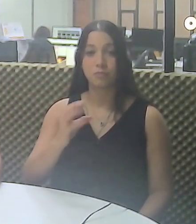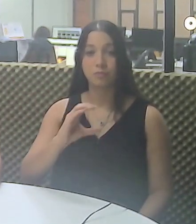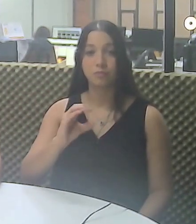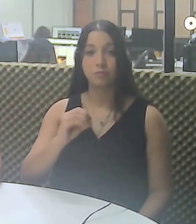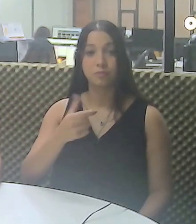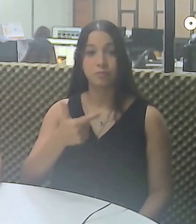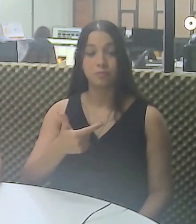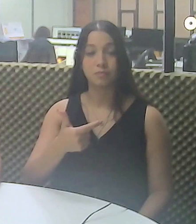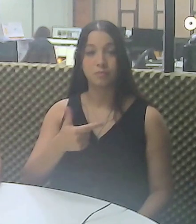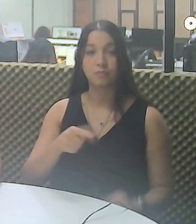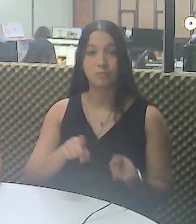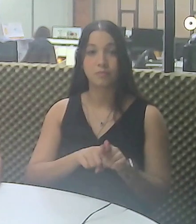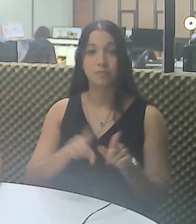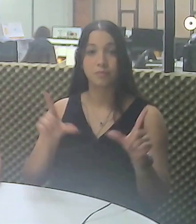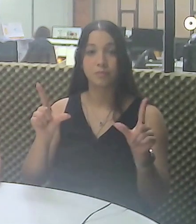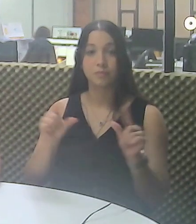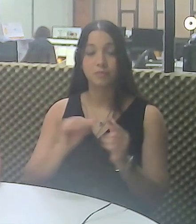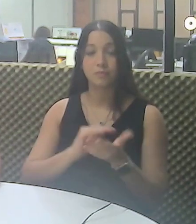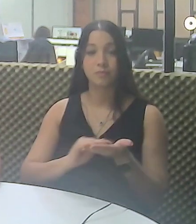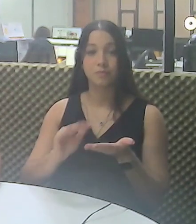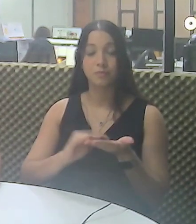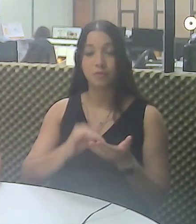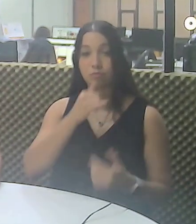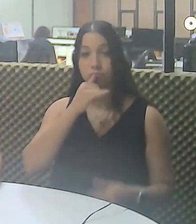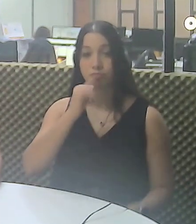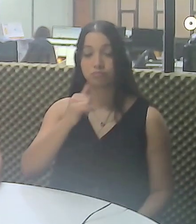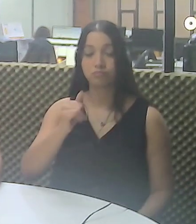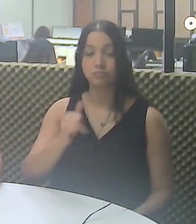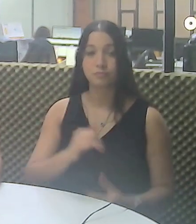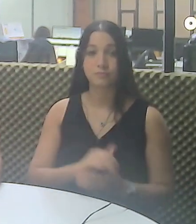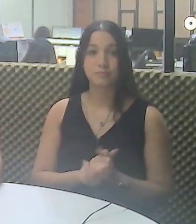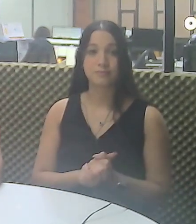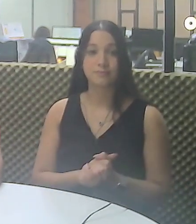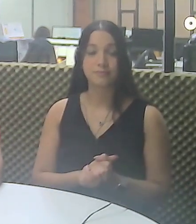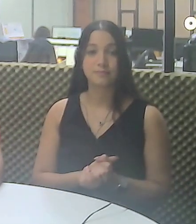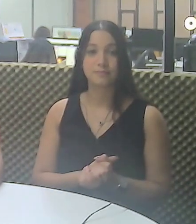carbônico e diminuição de consumo de energia elétrica.